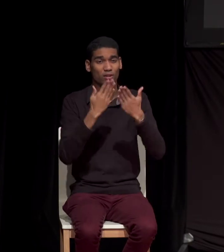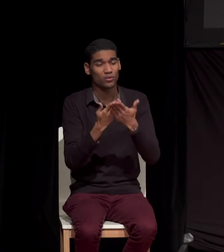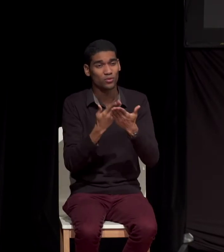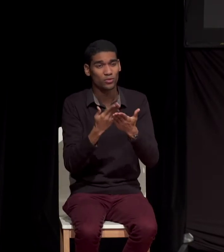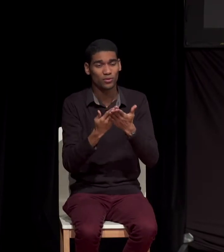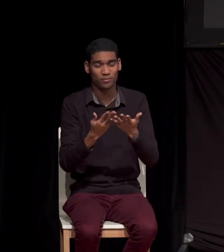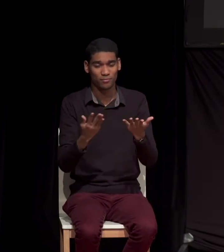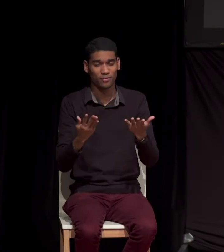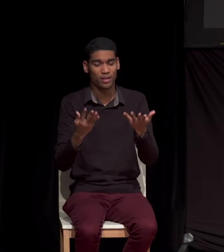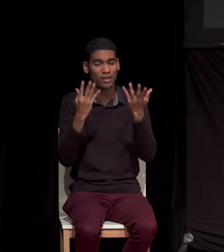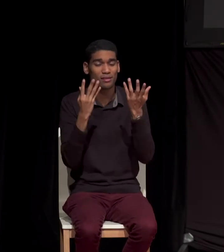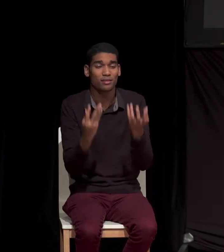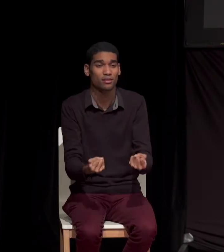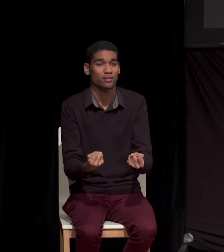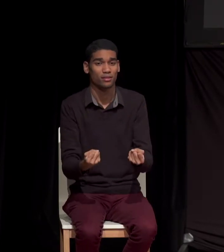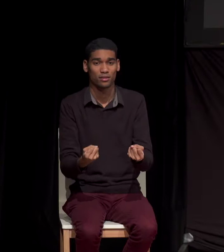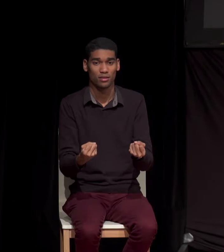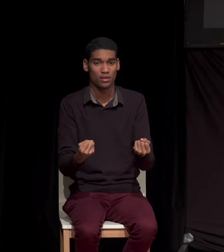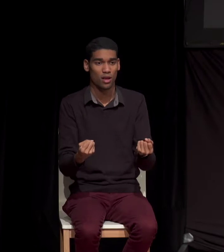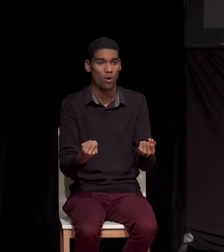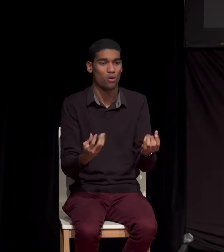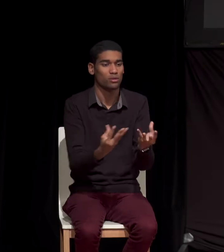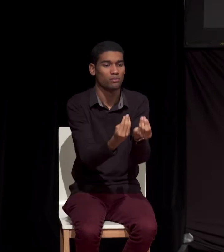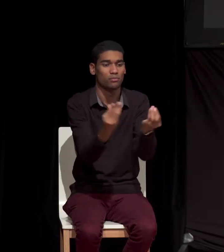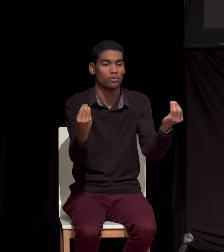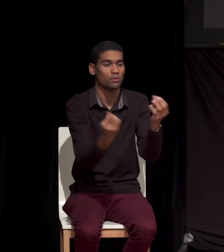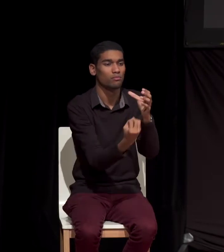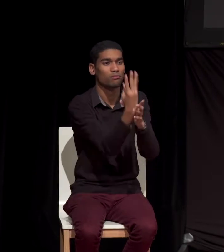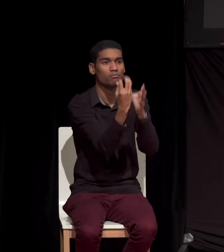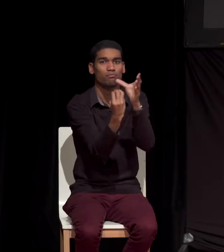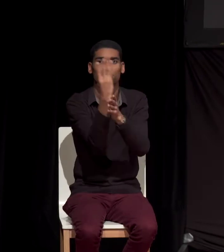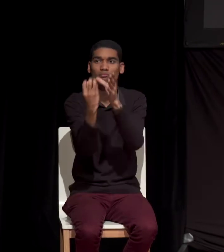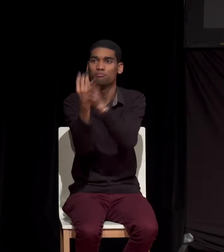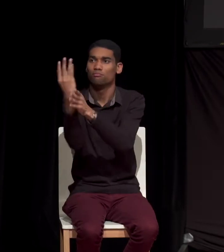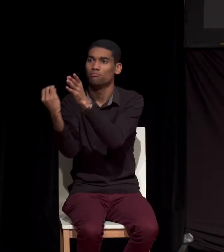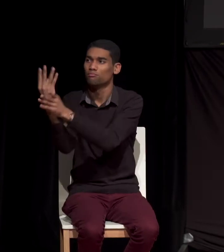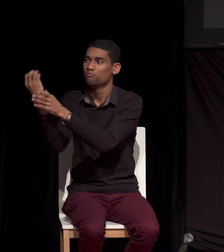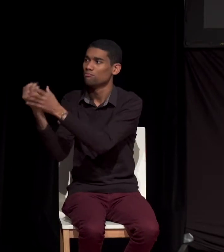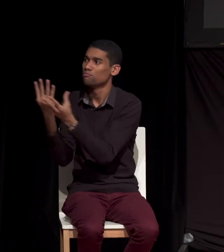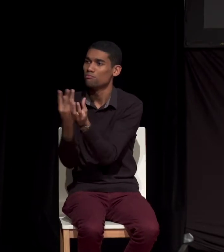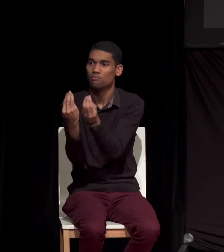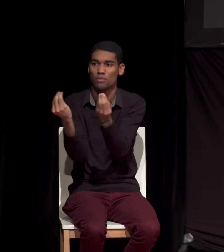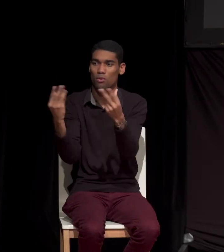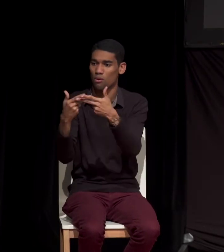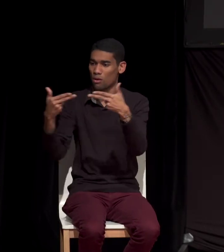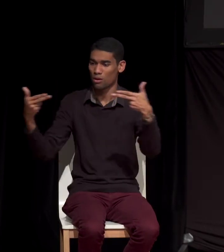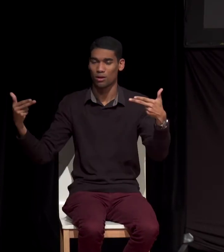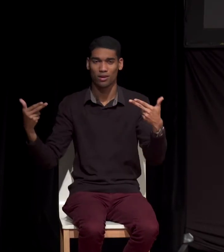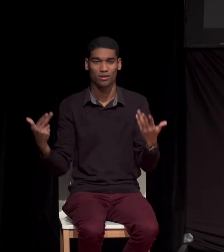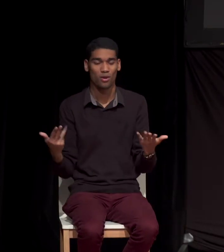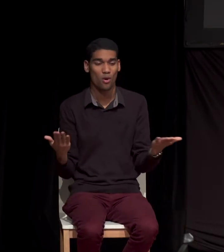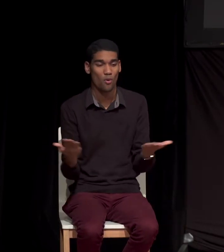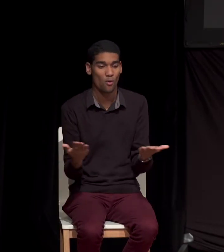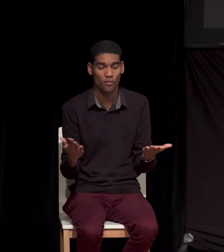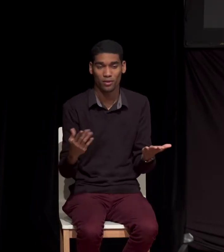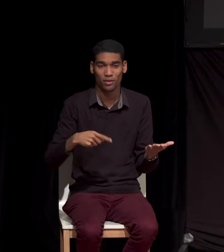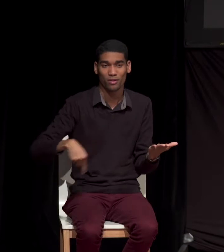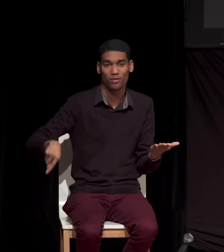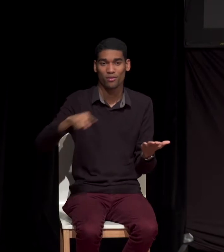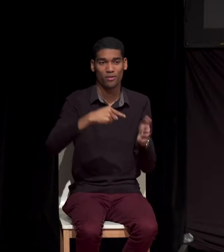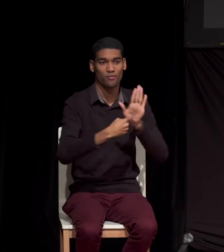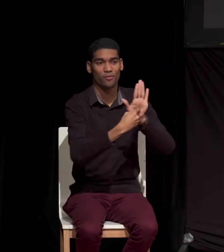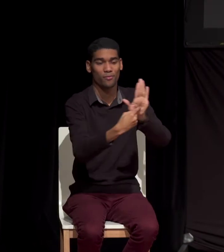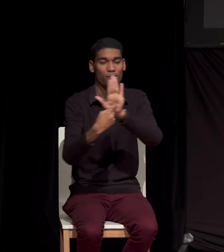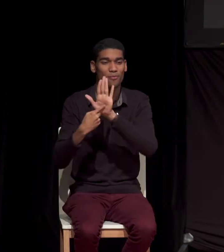se apropriar do que tem sido produzido. Muita coisa tem sido produzida. Olha, hoje aqui a gente vai trabalhar com uma coleção